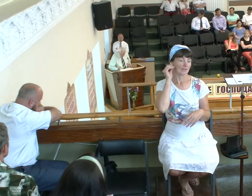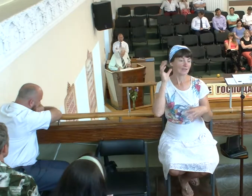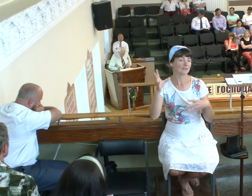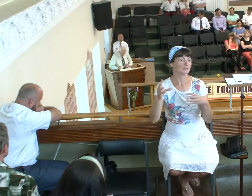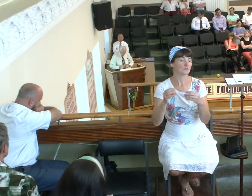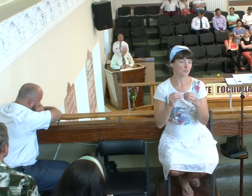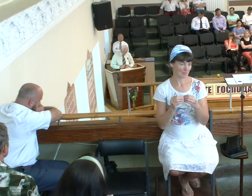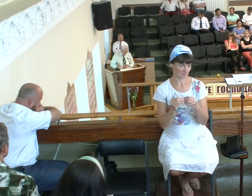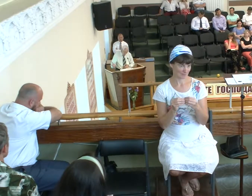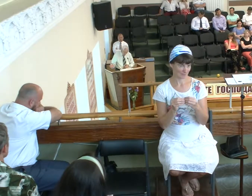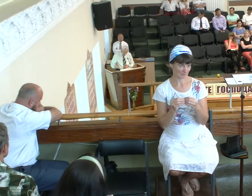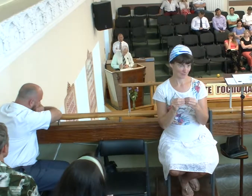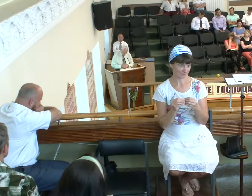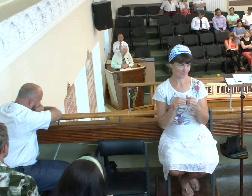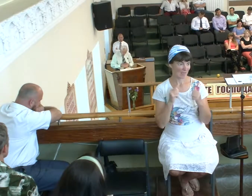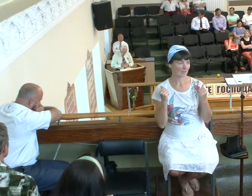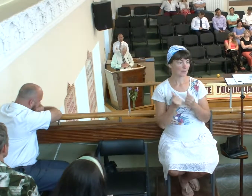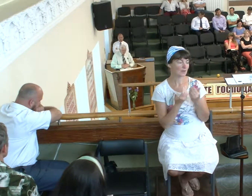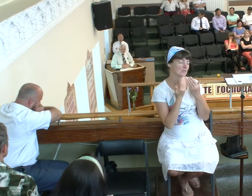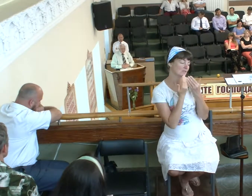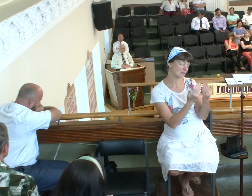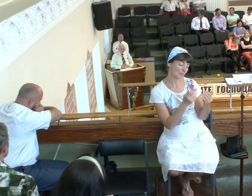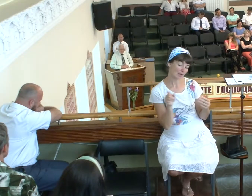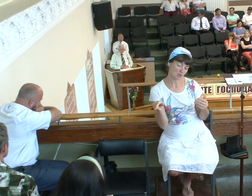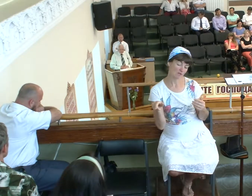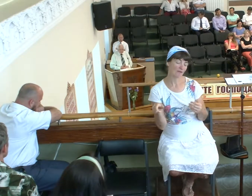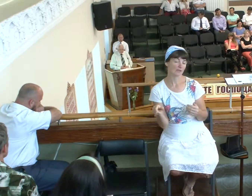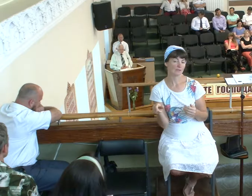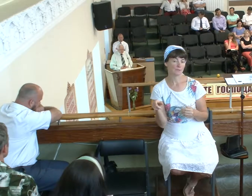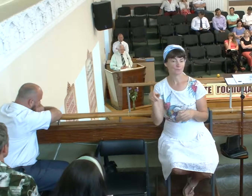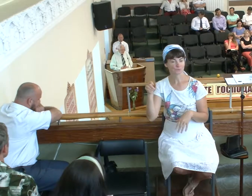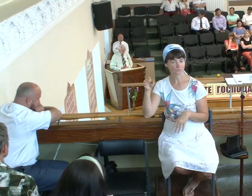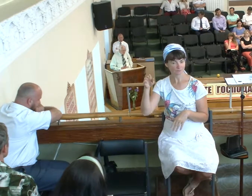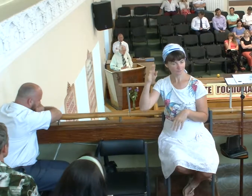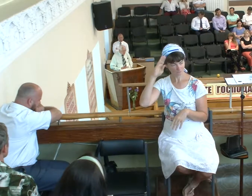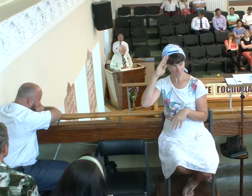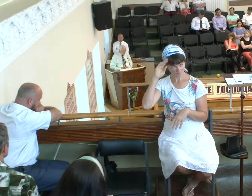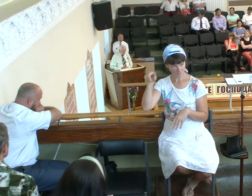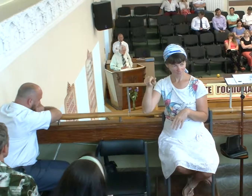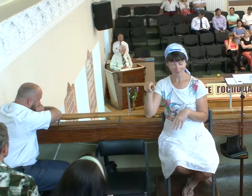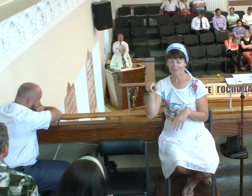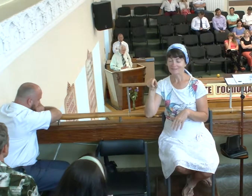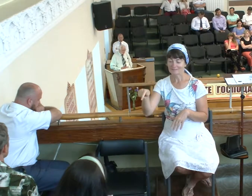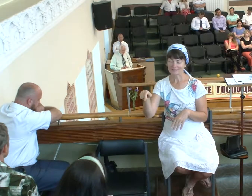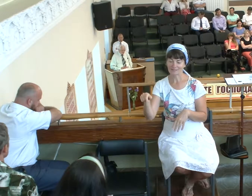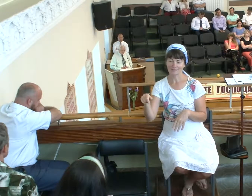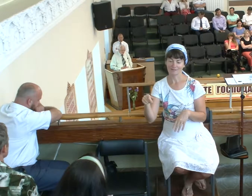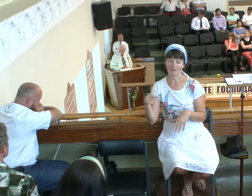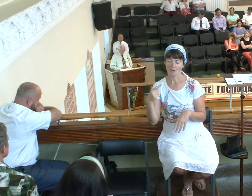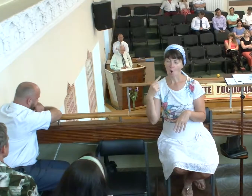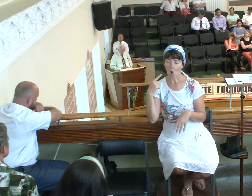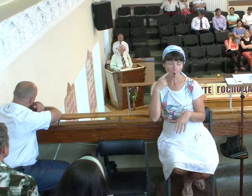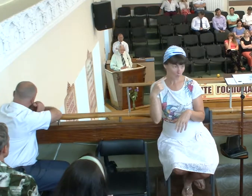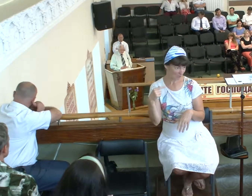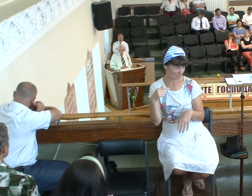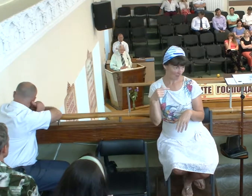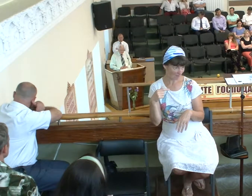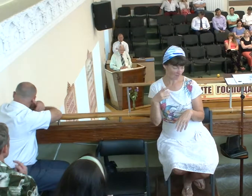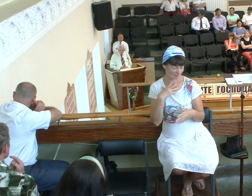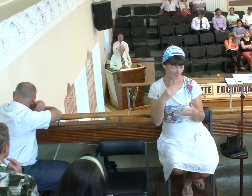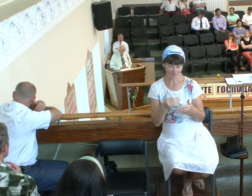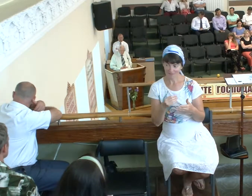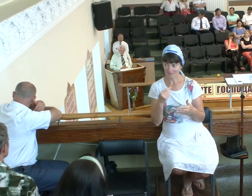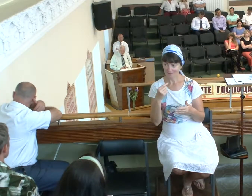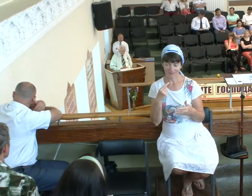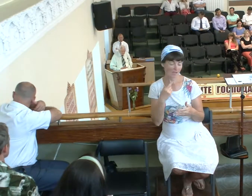жену, он говорит, нет, не обижал. Она говорит, нет, он меня никогда не обижал. 50 лет. Они не верующие. Он